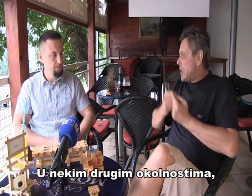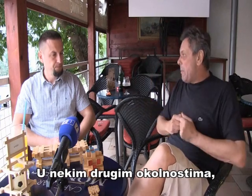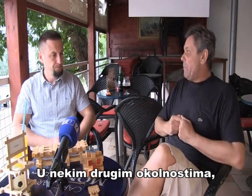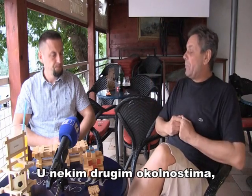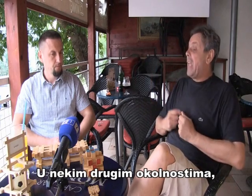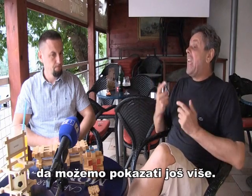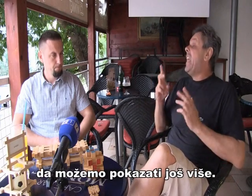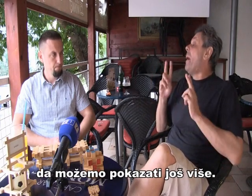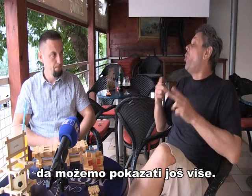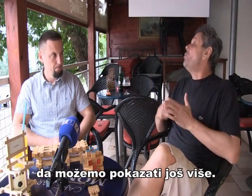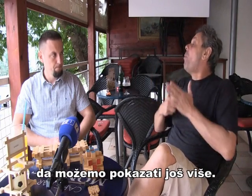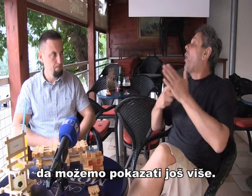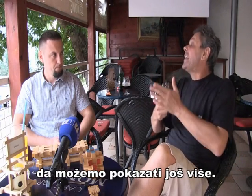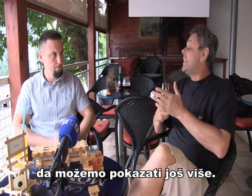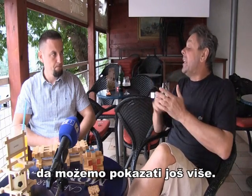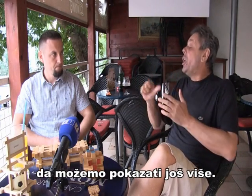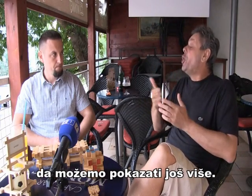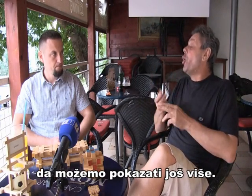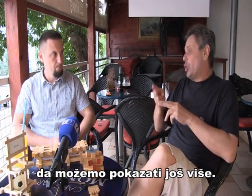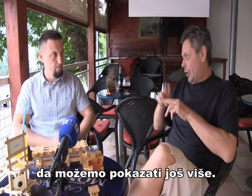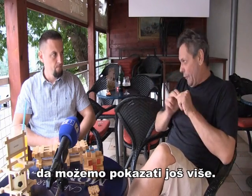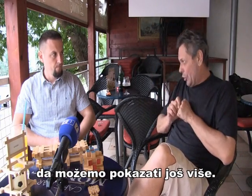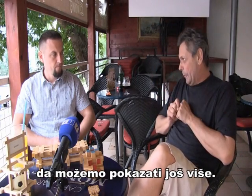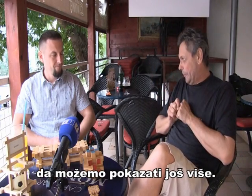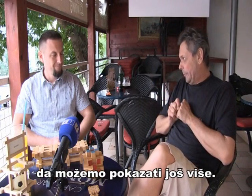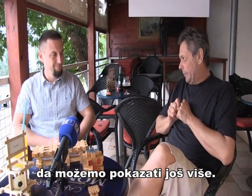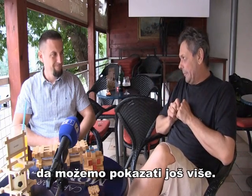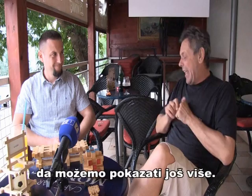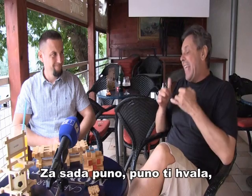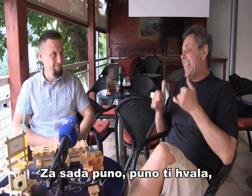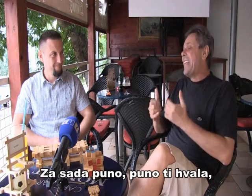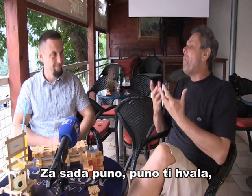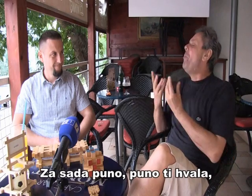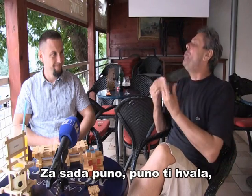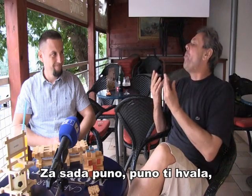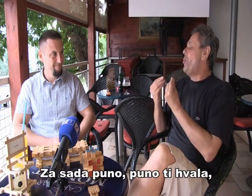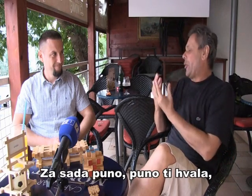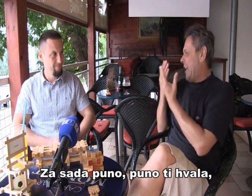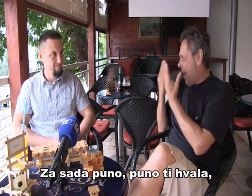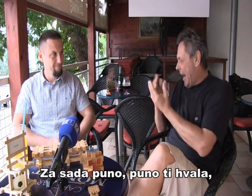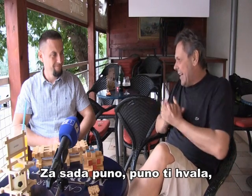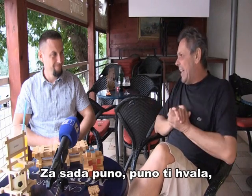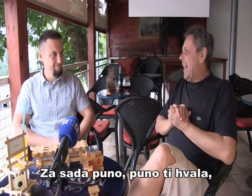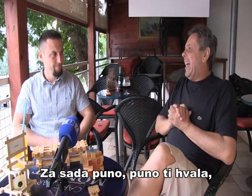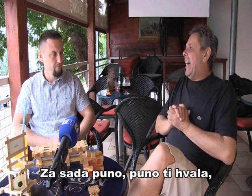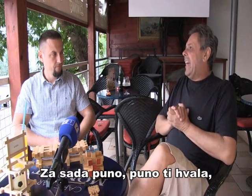okolnostima i da možemo pokazati još više. Za sada puno, puno ti hvala